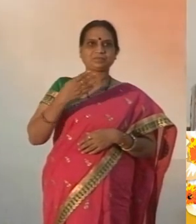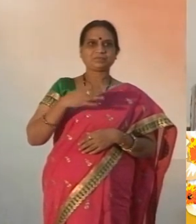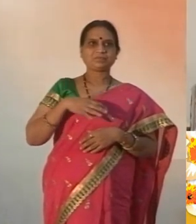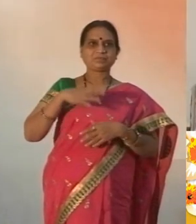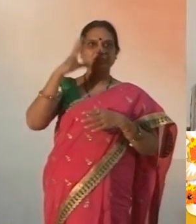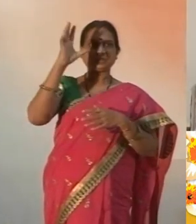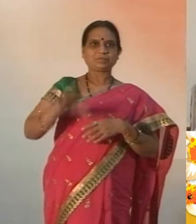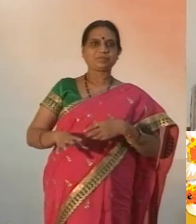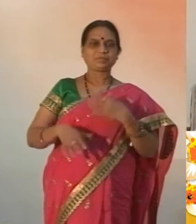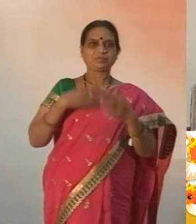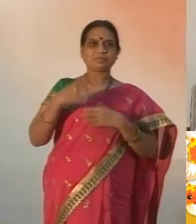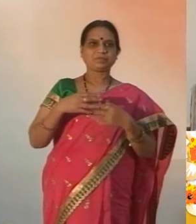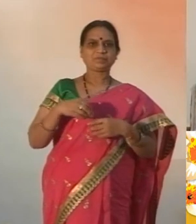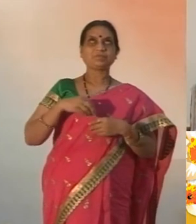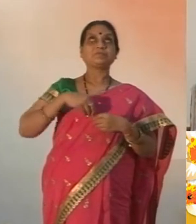उनसे जरूर कहें,